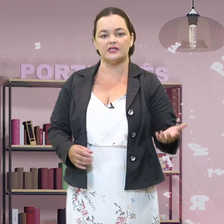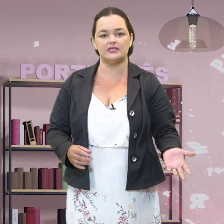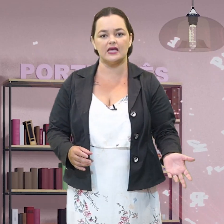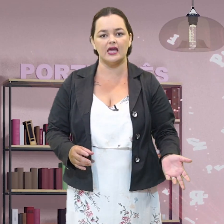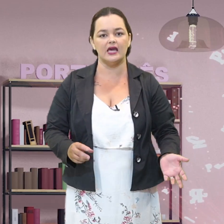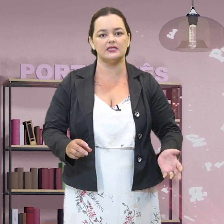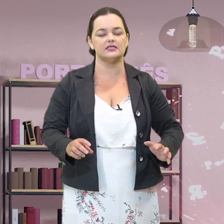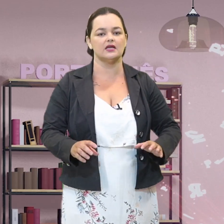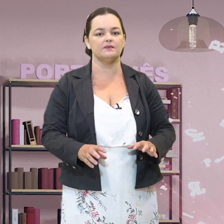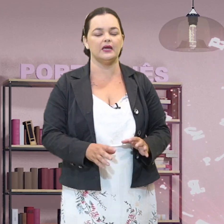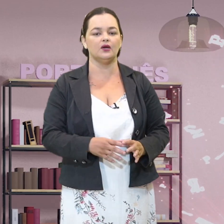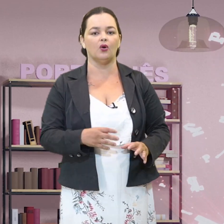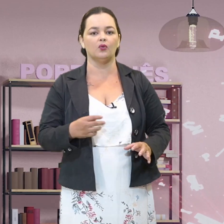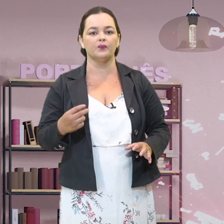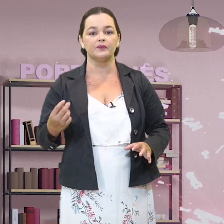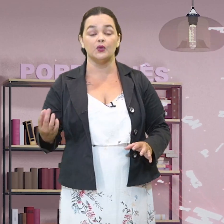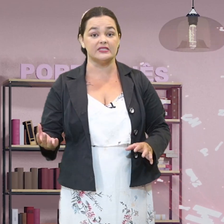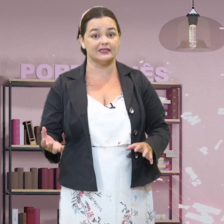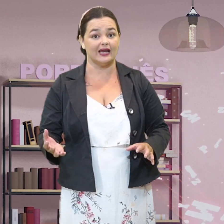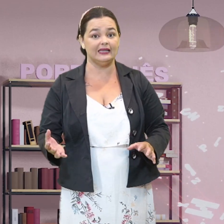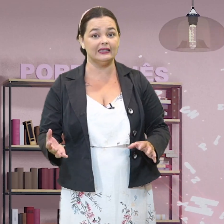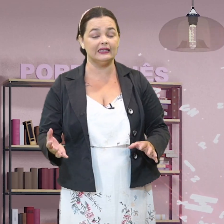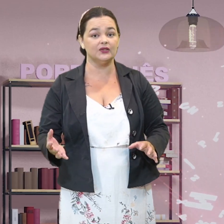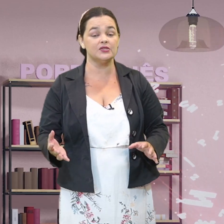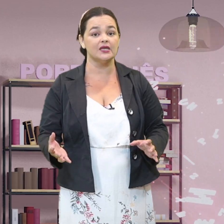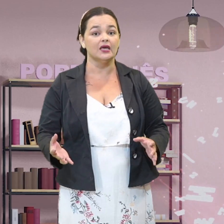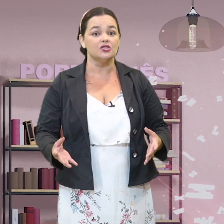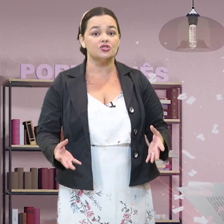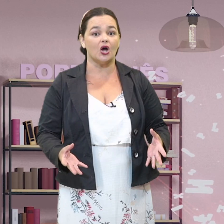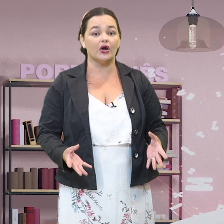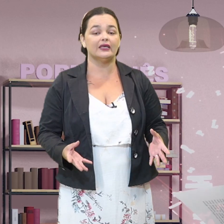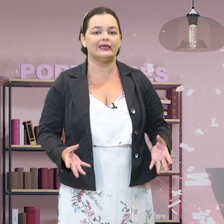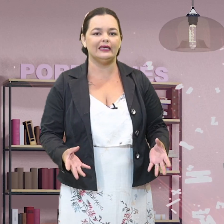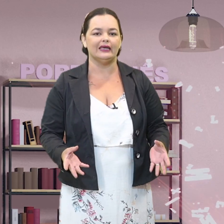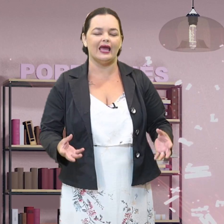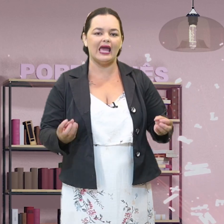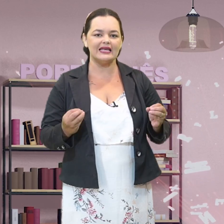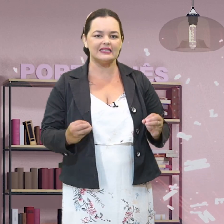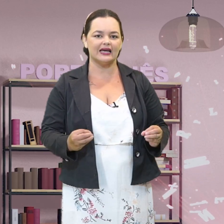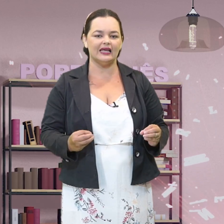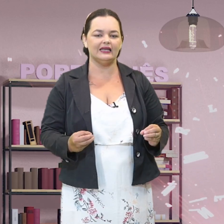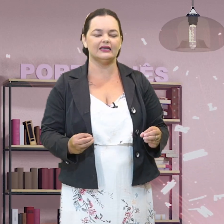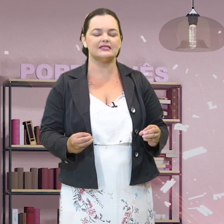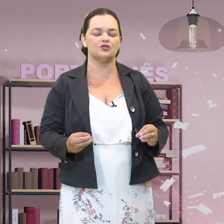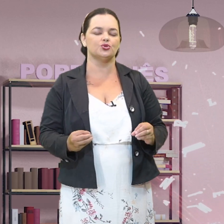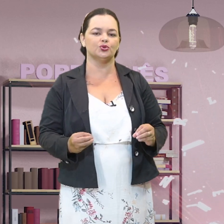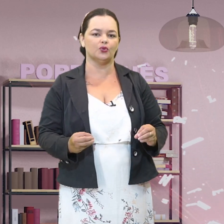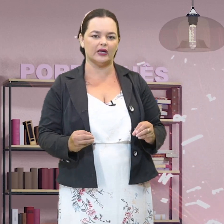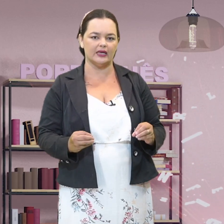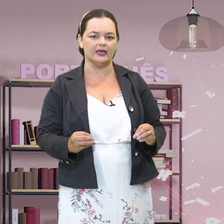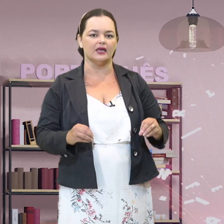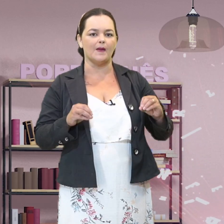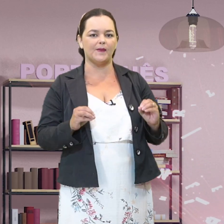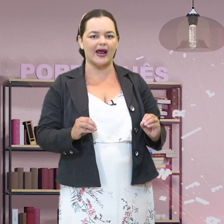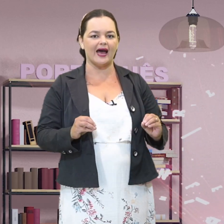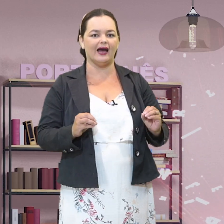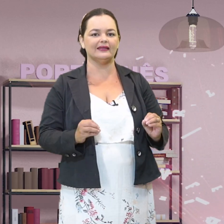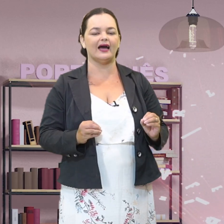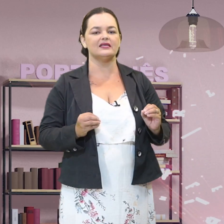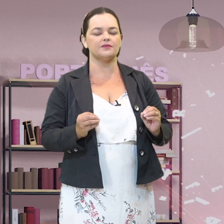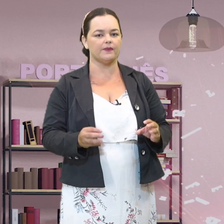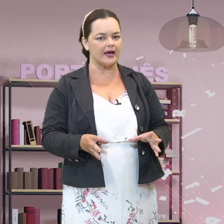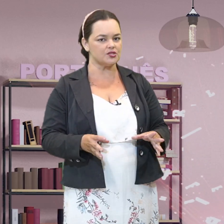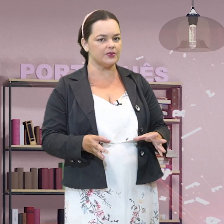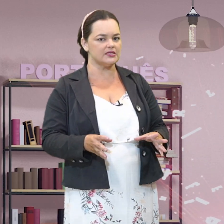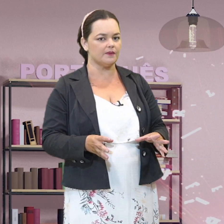os franceses, também com os italianos. Só que essa galerinha que se juntou aí para